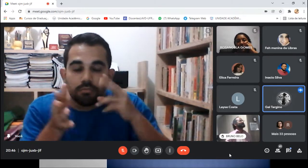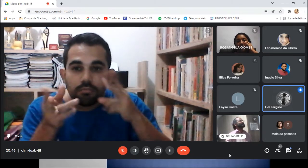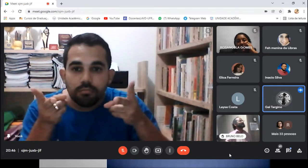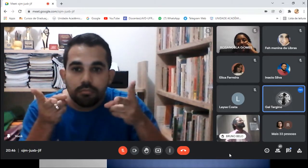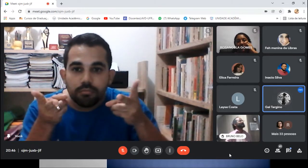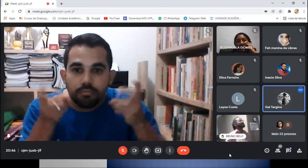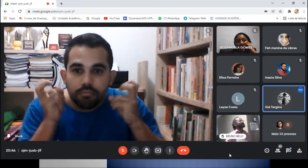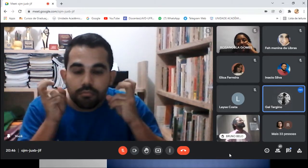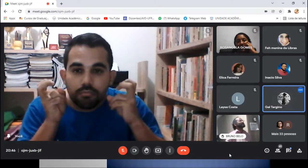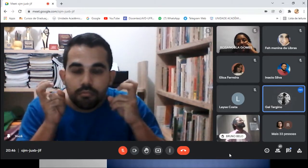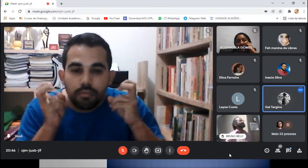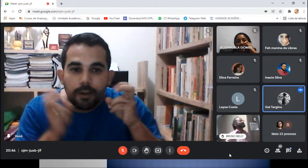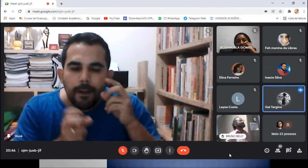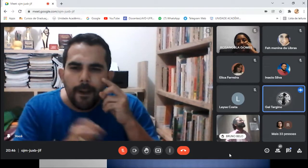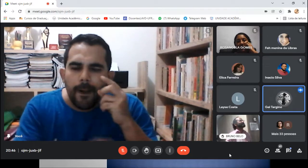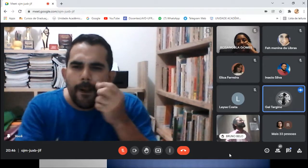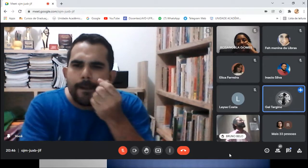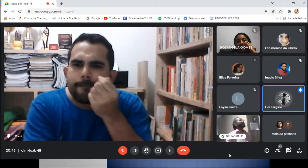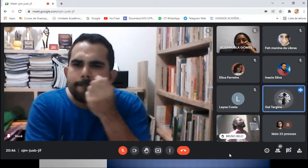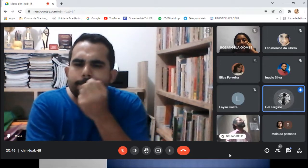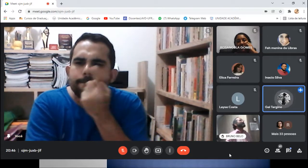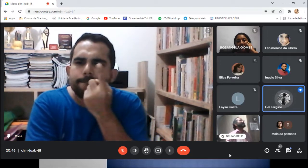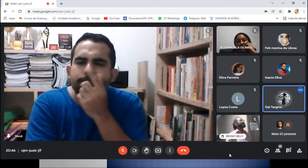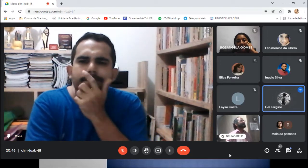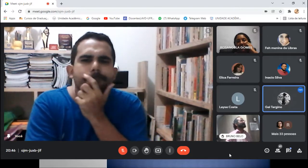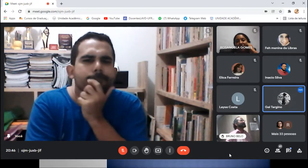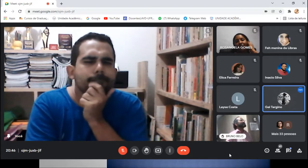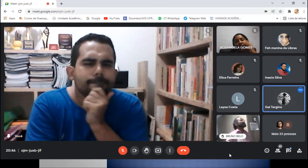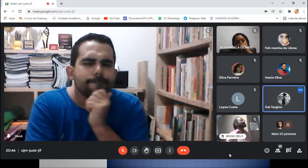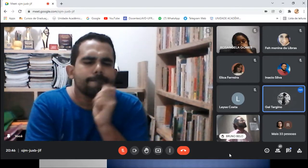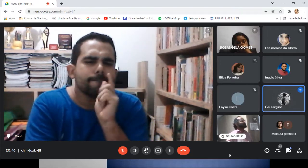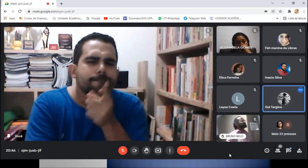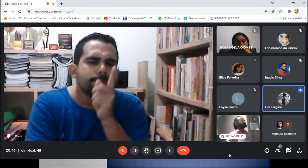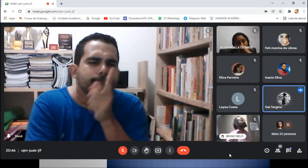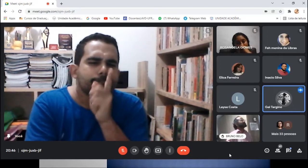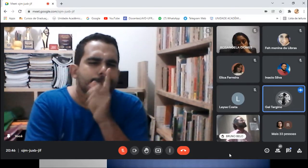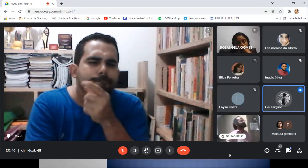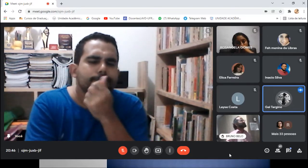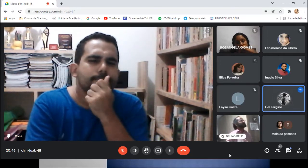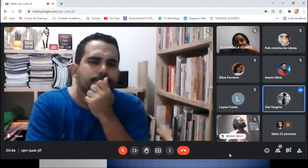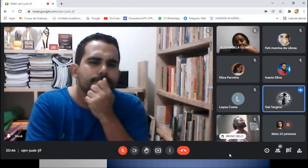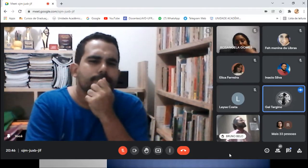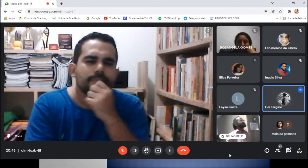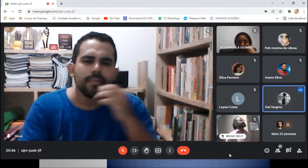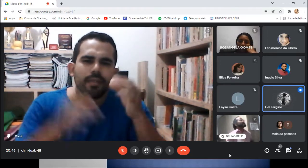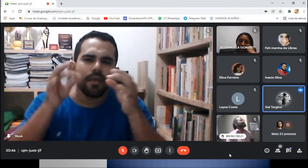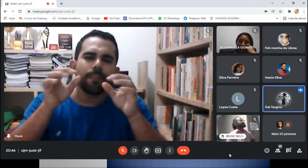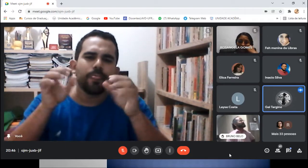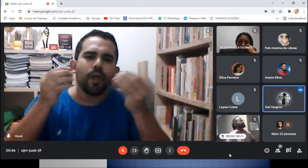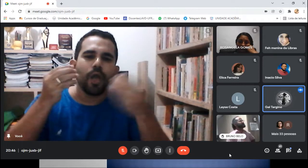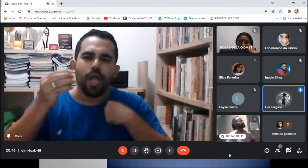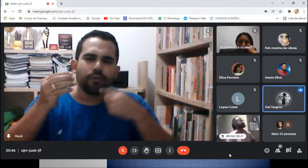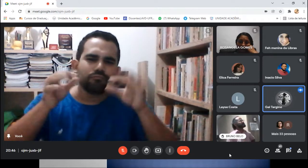então quando a gente percebe, poxa, já tem arquivos bem mais